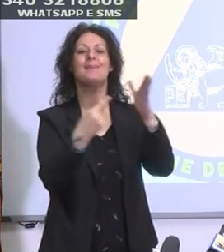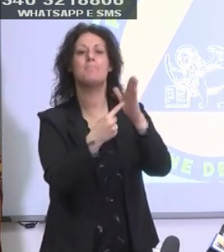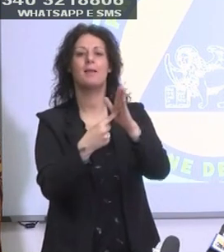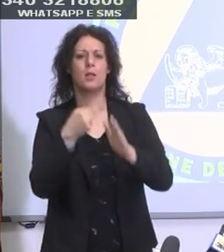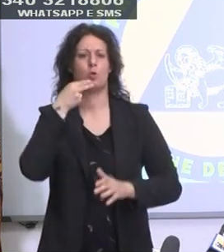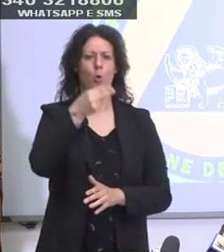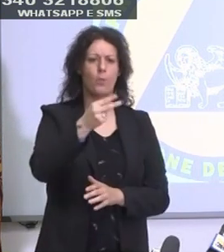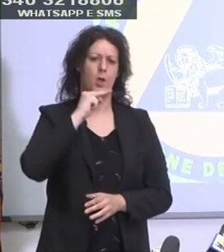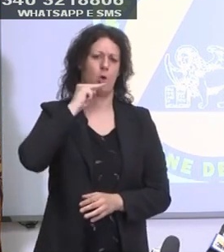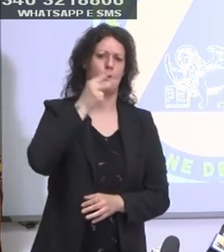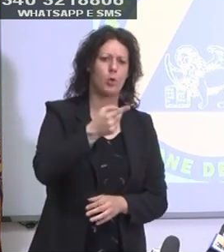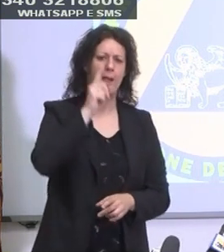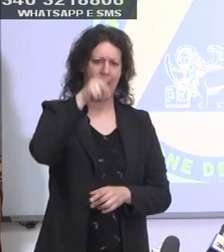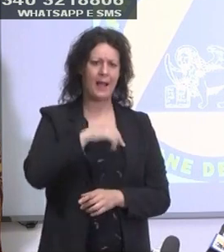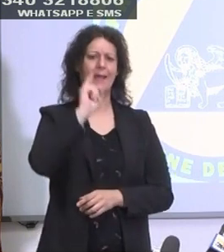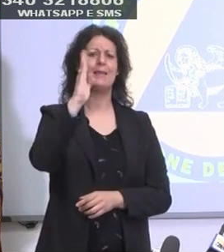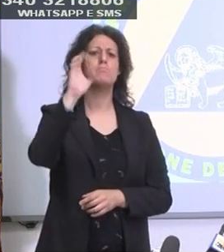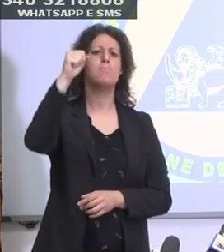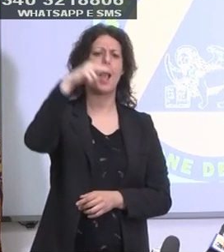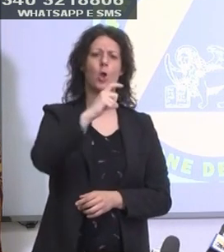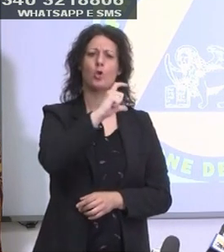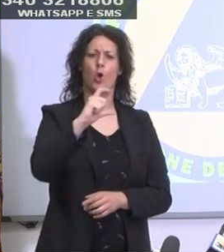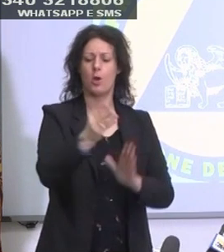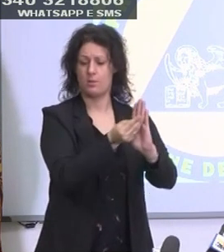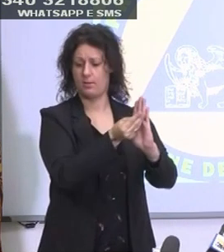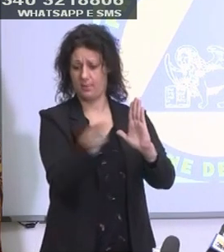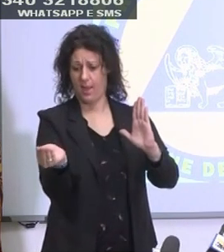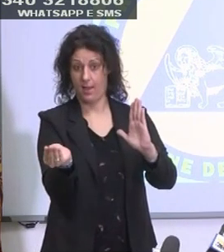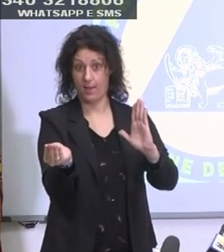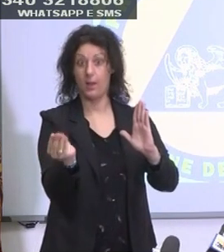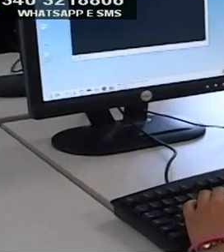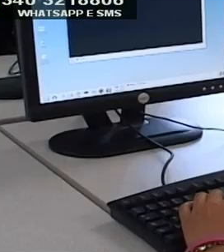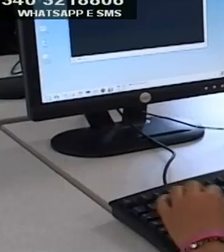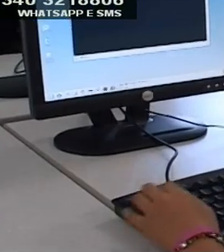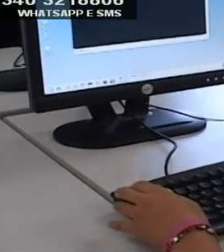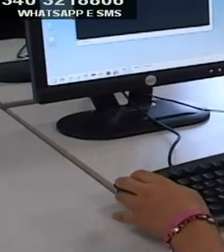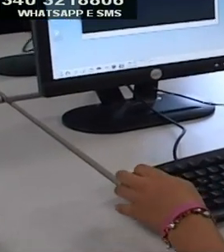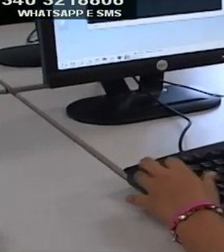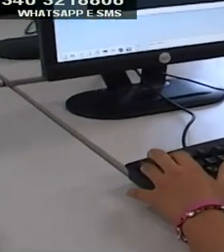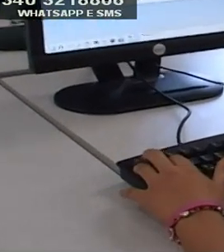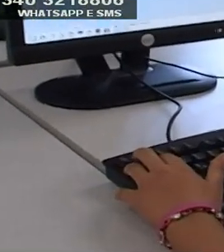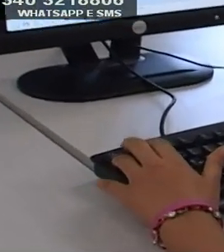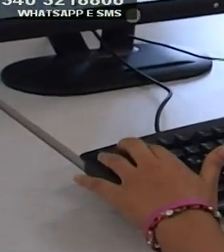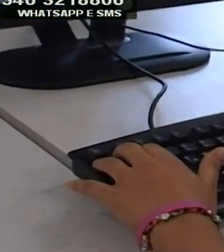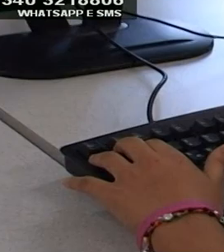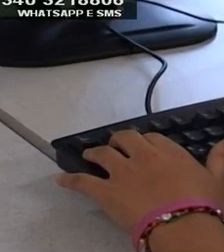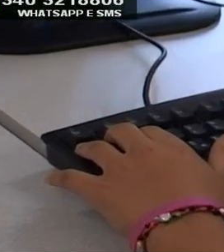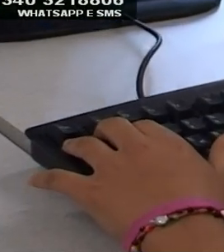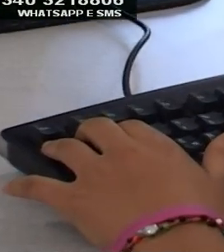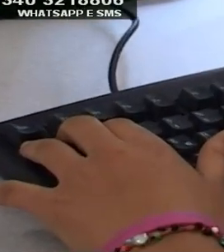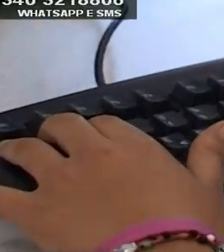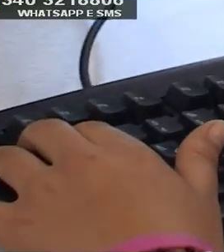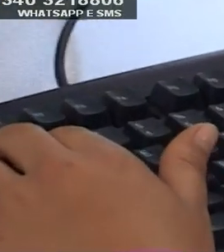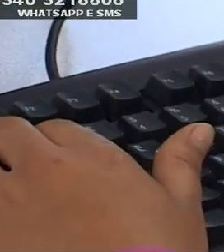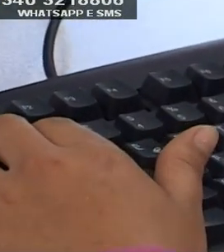l'IBAN del suo conto corrente. E a quel punto lì l'INPS paga. E alla fine sono passati almeno 2 mesi,